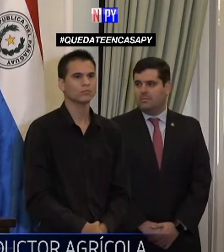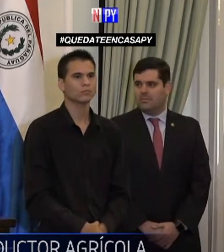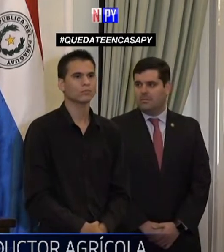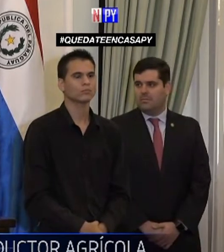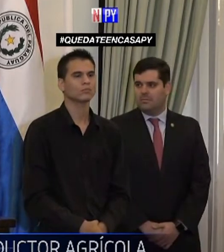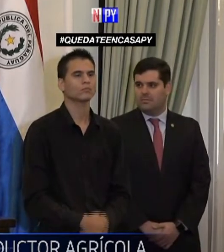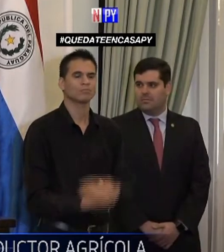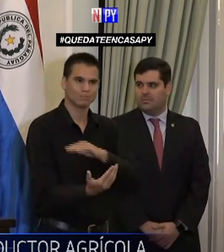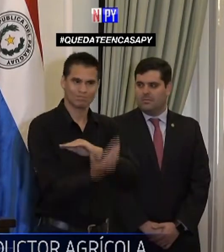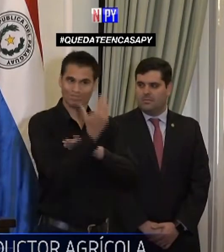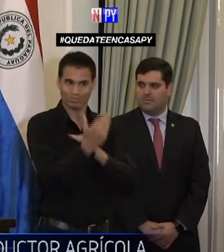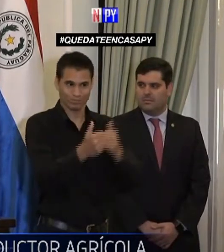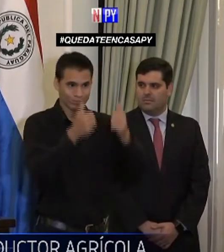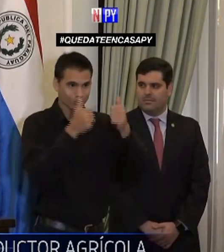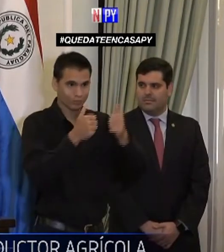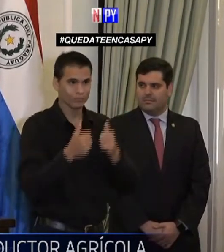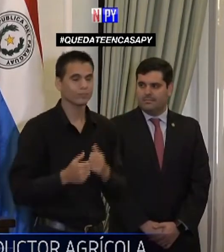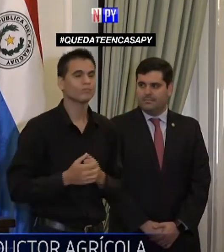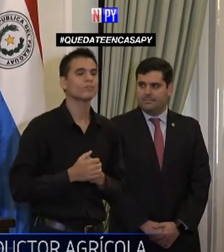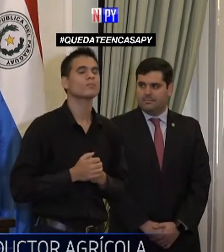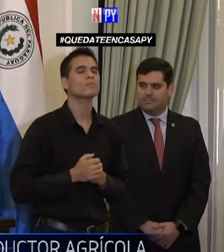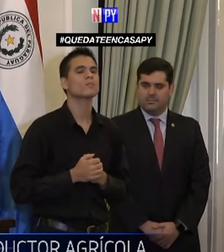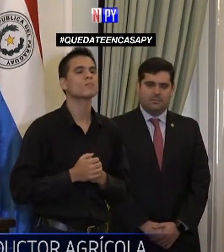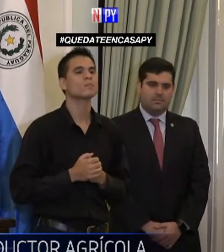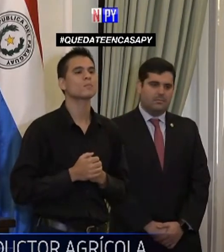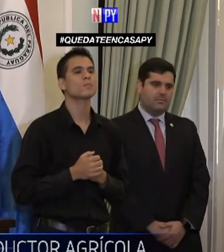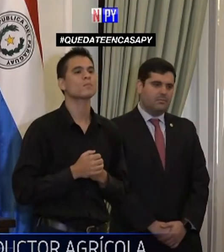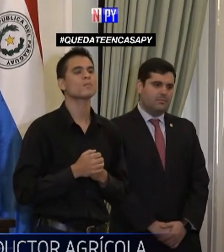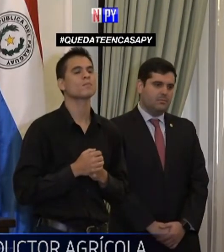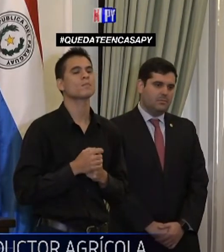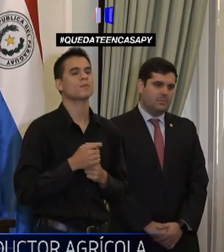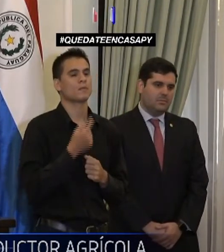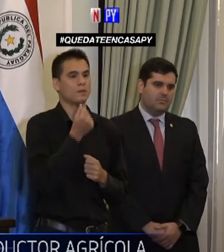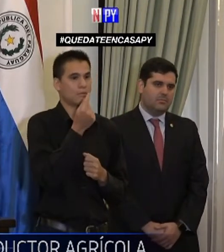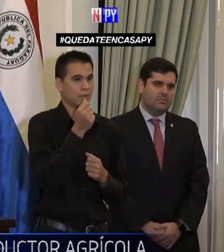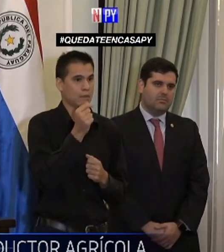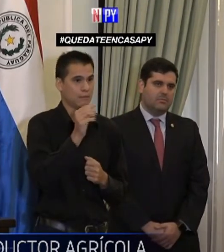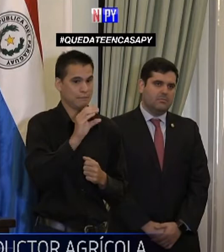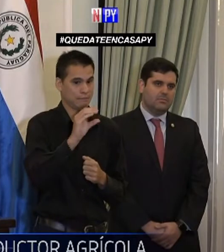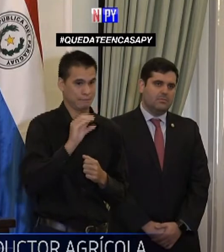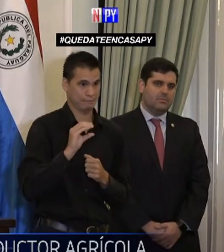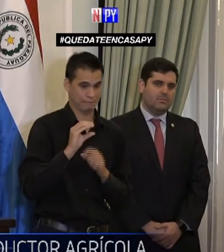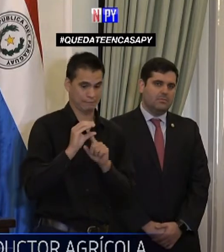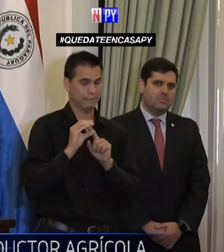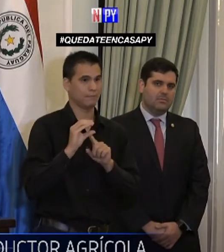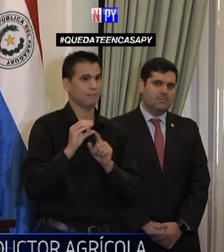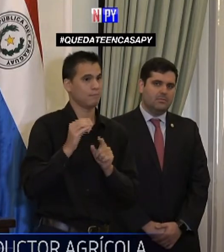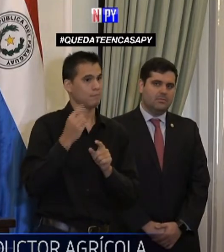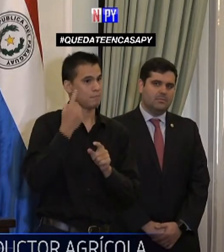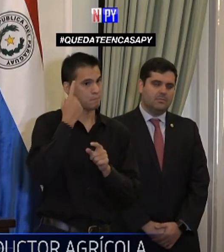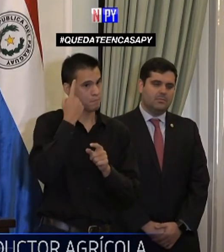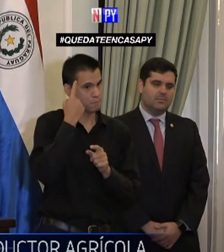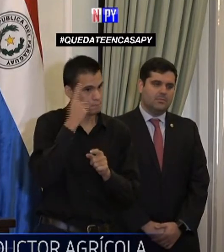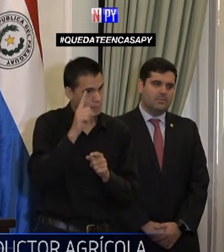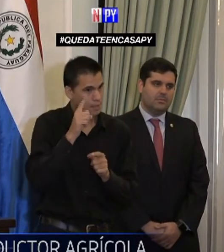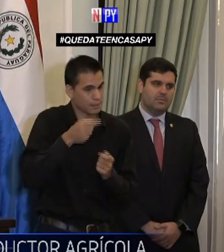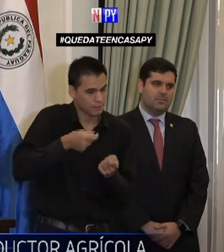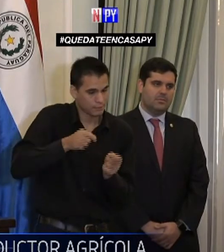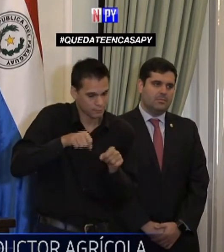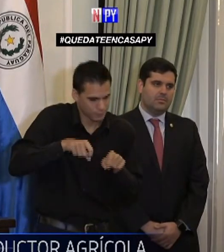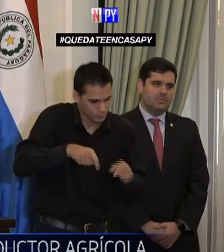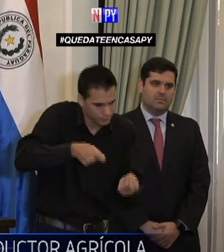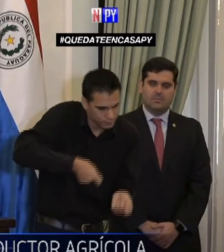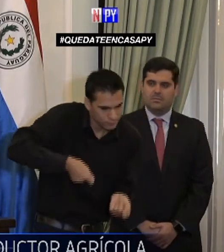Muy buenos días. El crédito agrícola de habilitación también forma parte del programa del gobierno